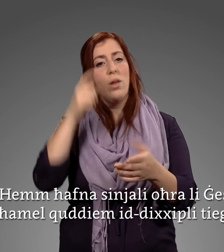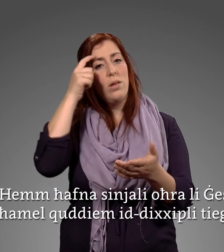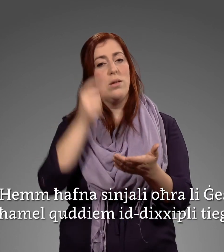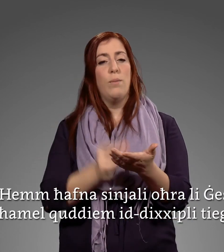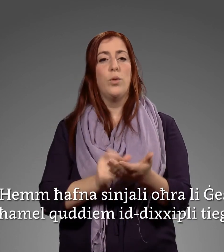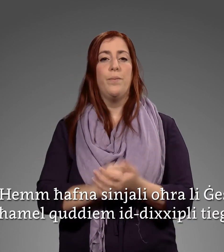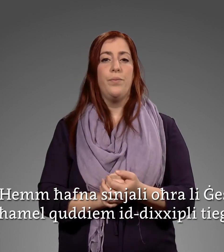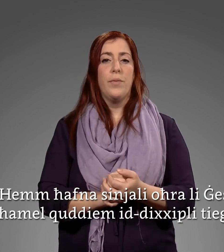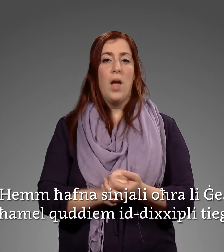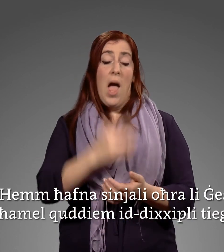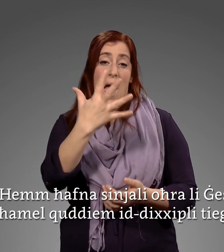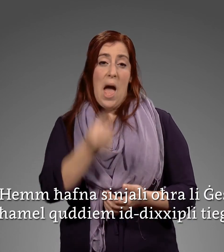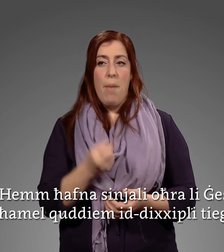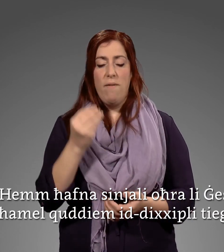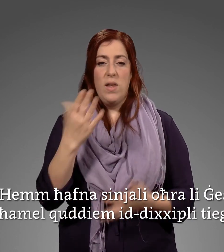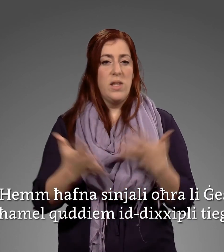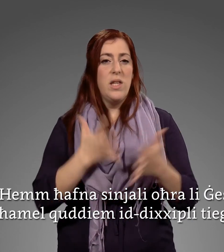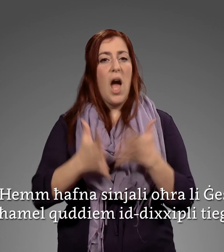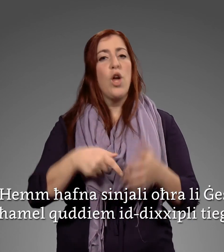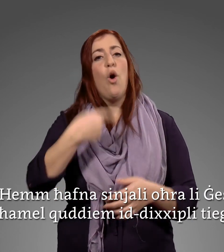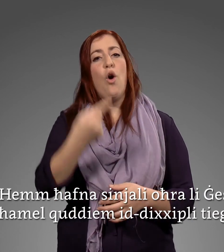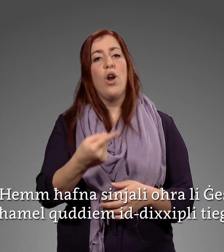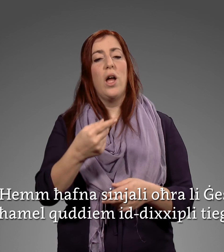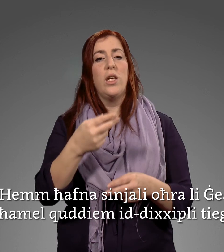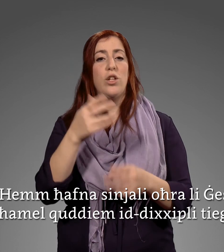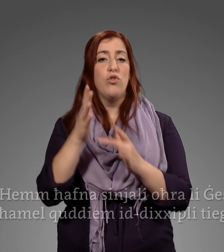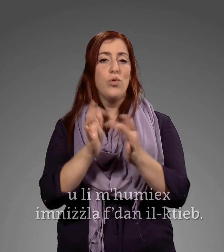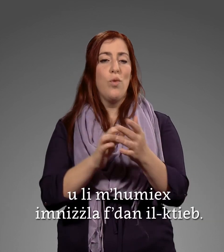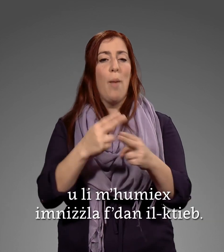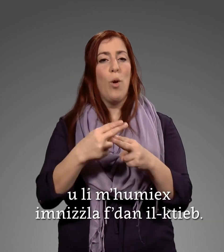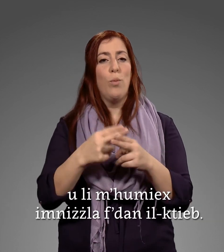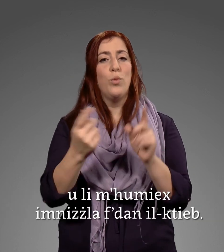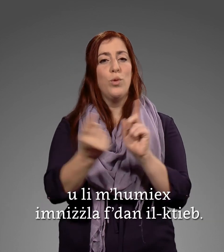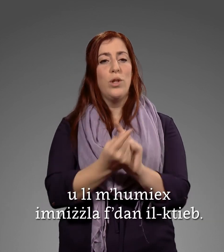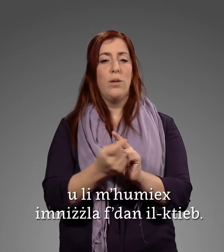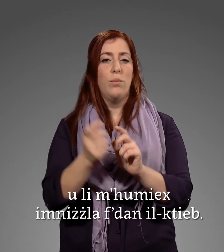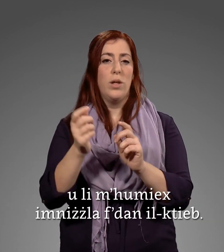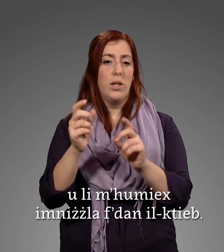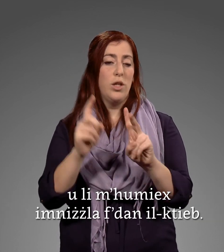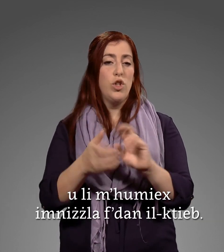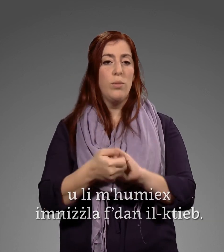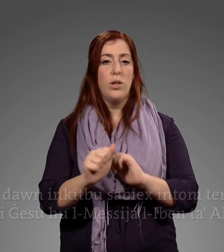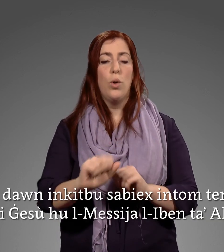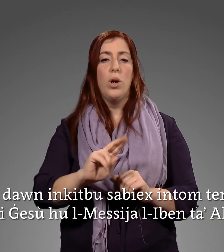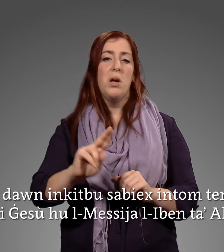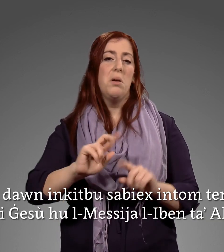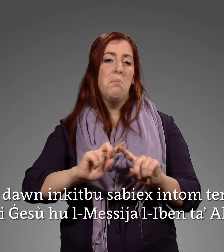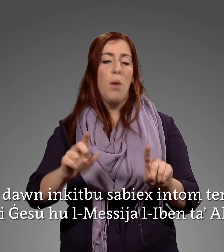Hemm ħafna sinjali oħra li Ġesu għamel quddiem id-dixxipli tiegħu u li mhumiex imniżla f'dan il-ktieb, iżda dawn